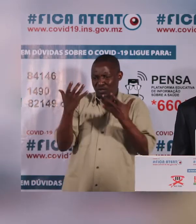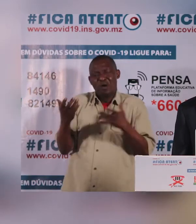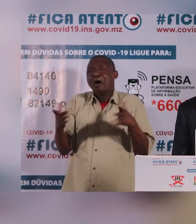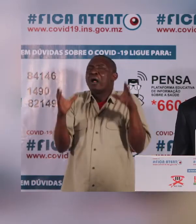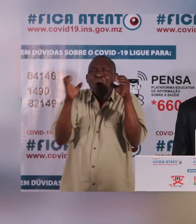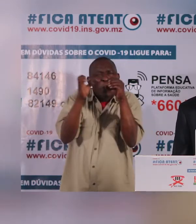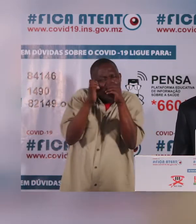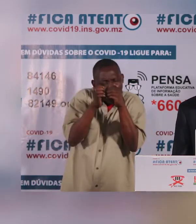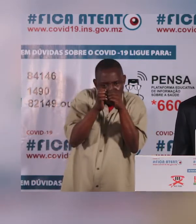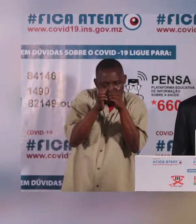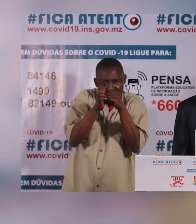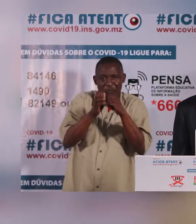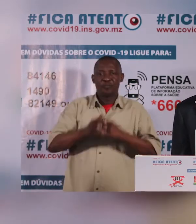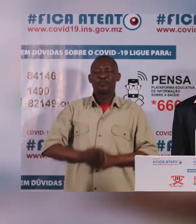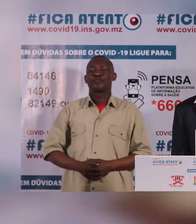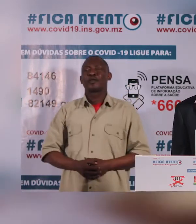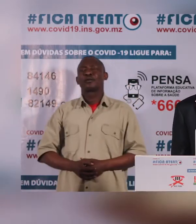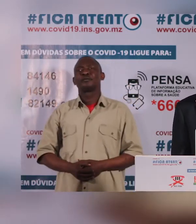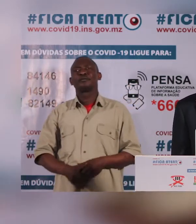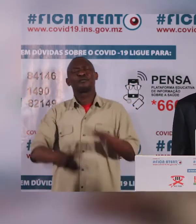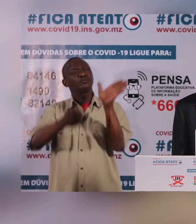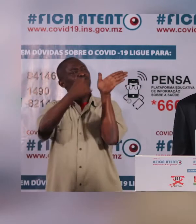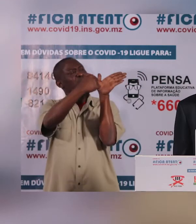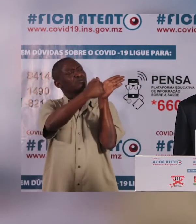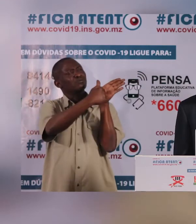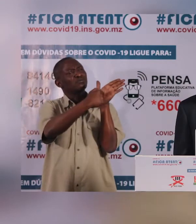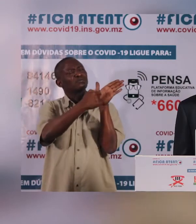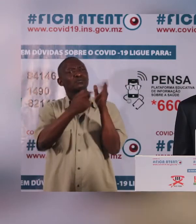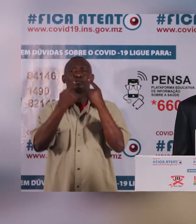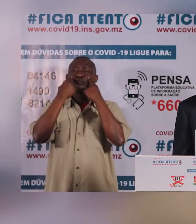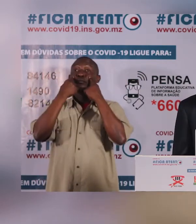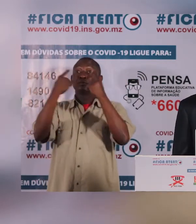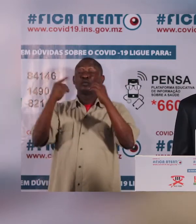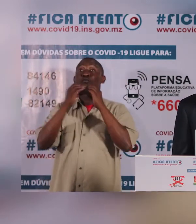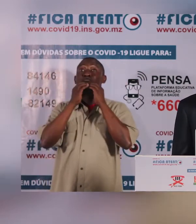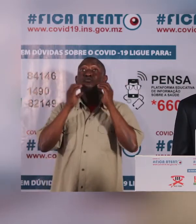Aqui vemos o perfil dos casos positivos em Moçambique.